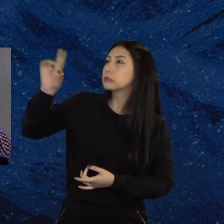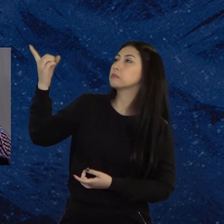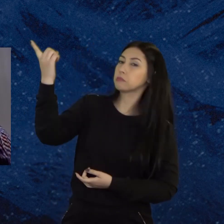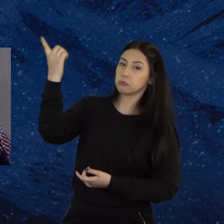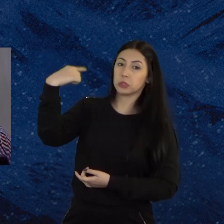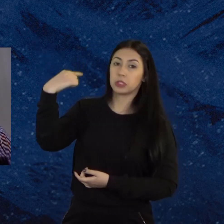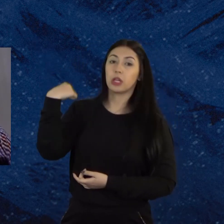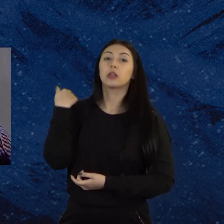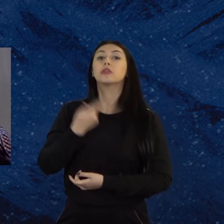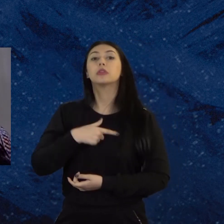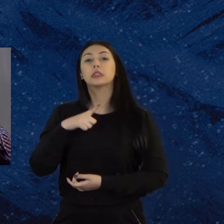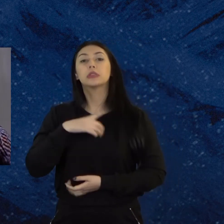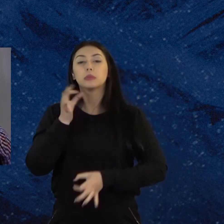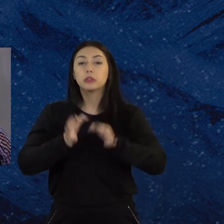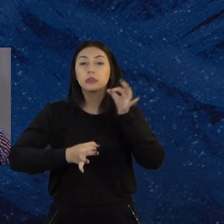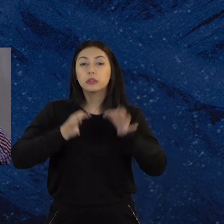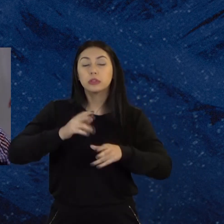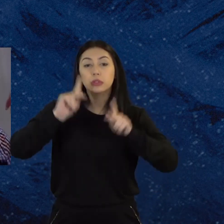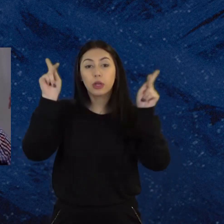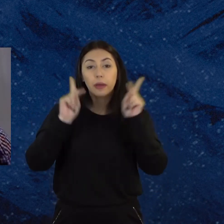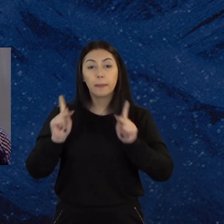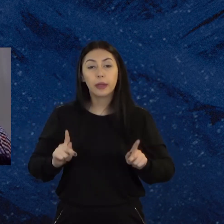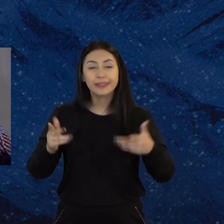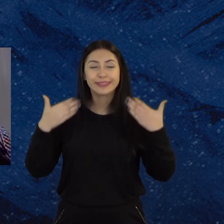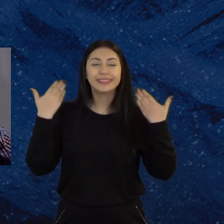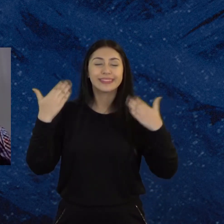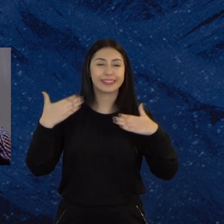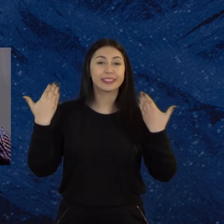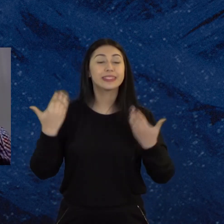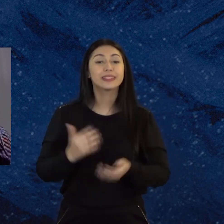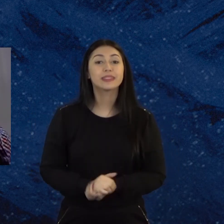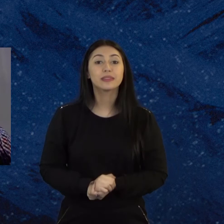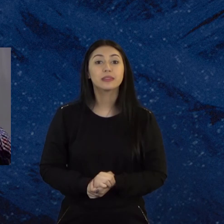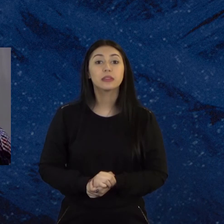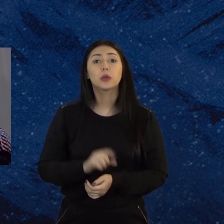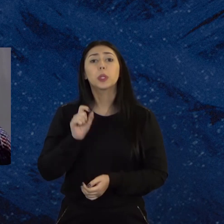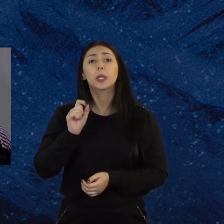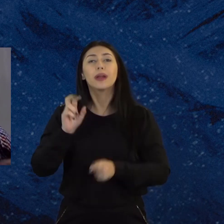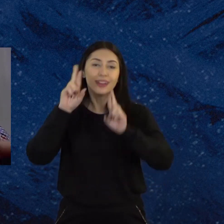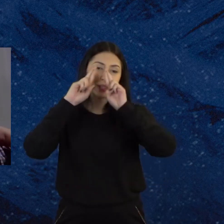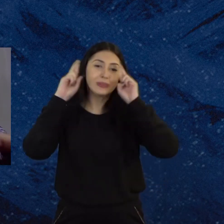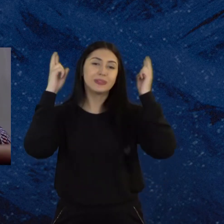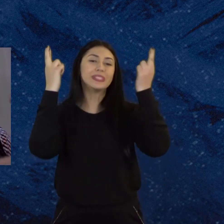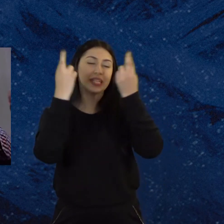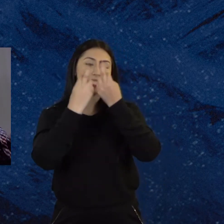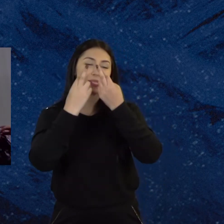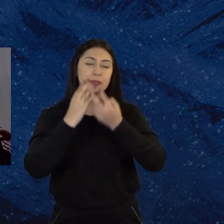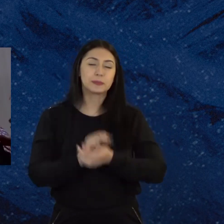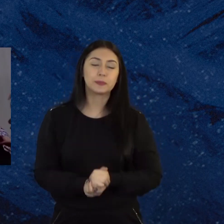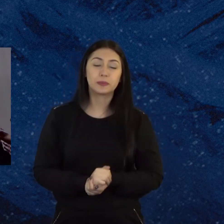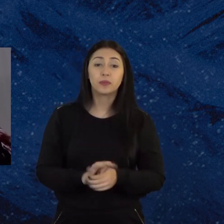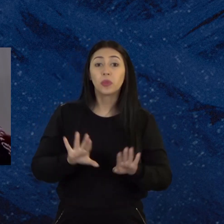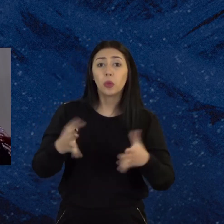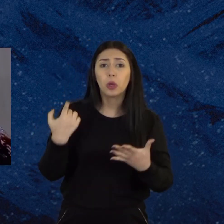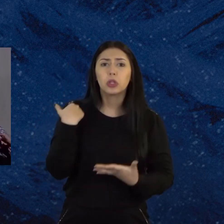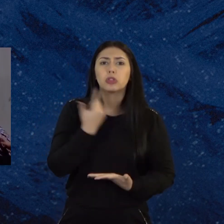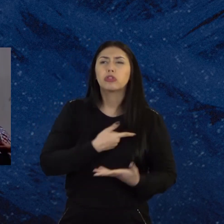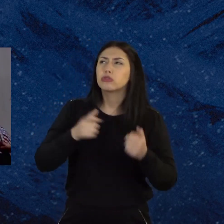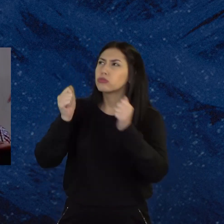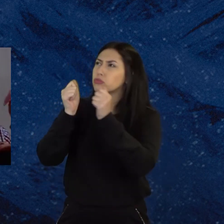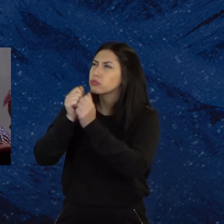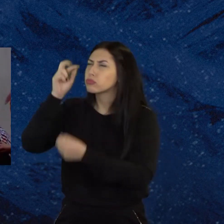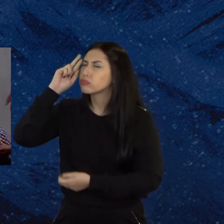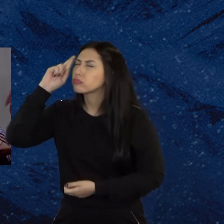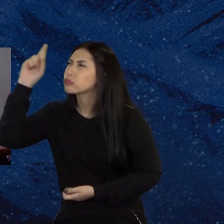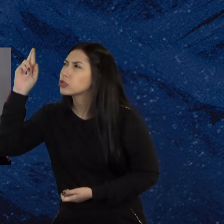justiça, paz e alegria. E isso é o reino de Deus. Então, quando nós estamos no Senhor, desfrutando